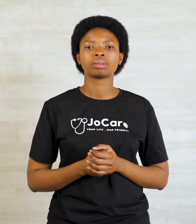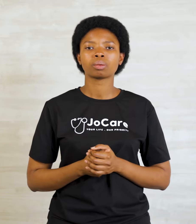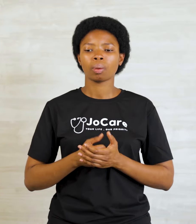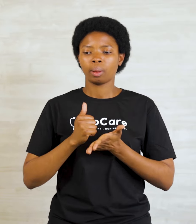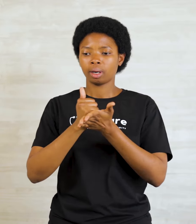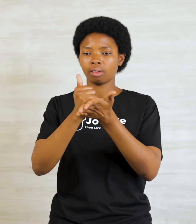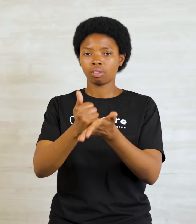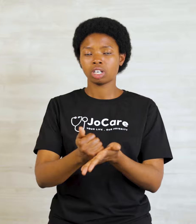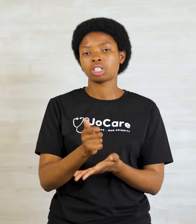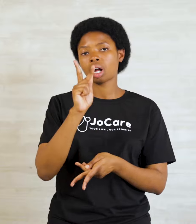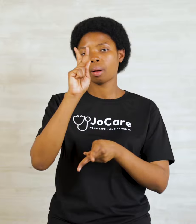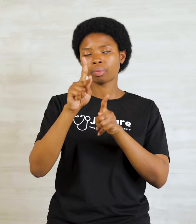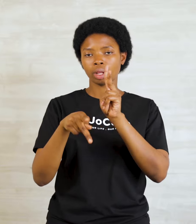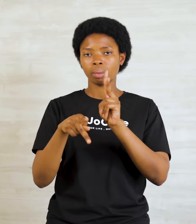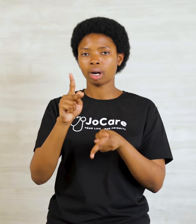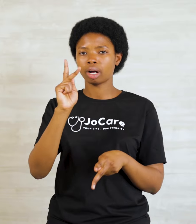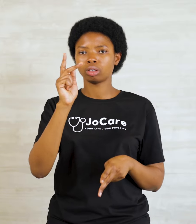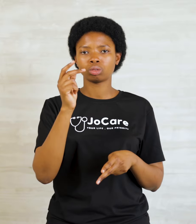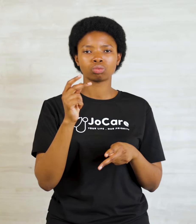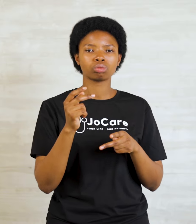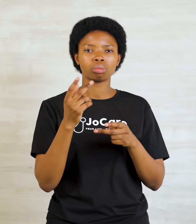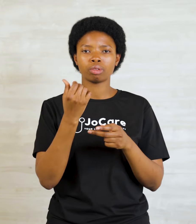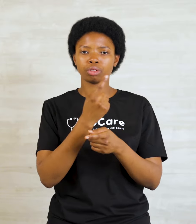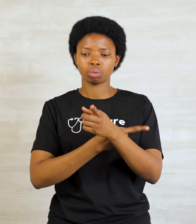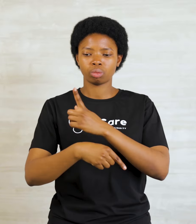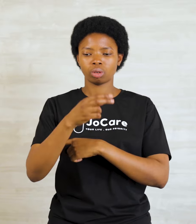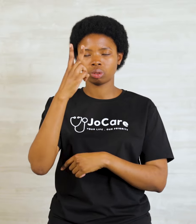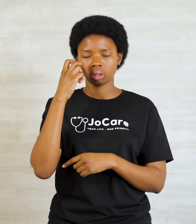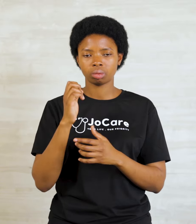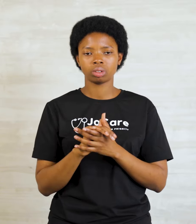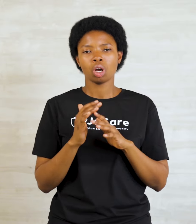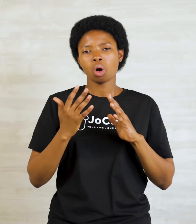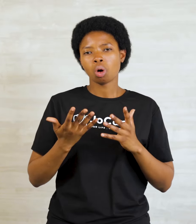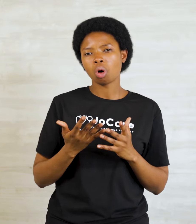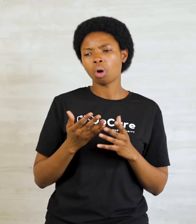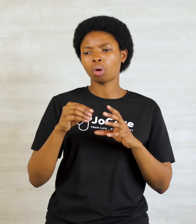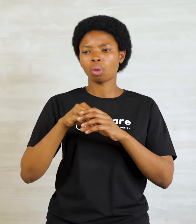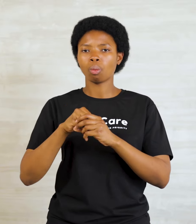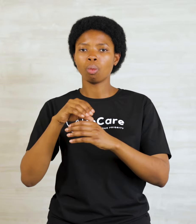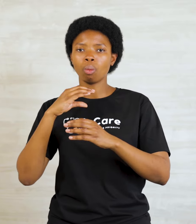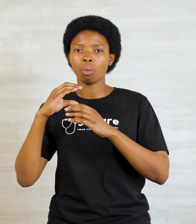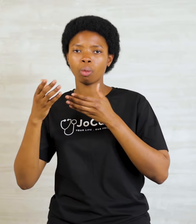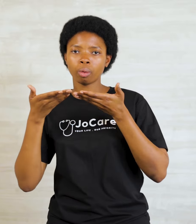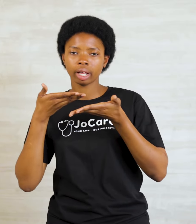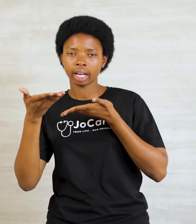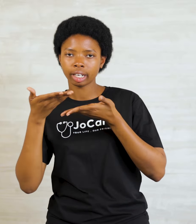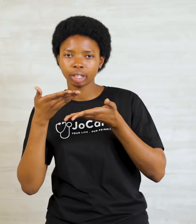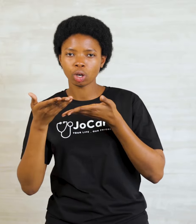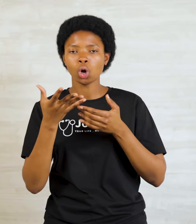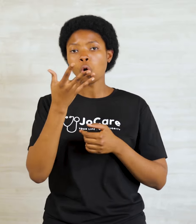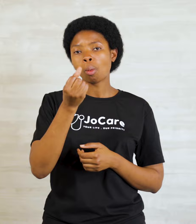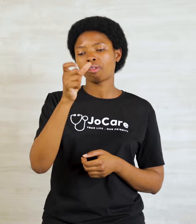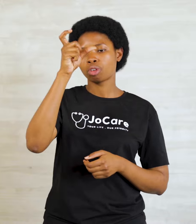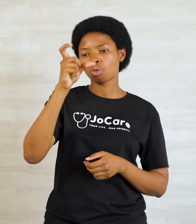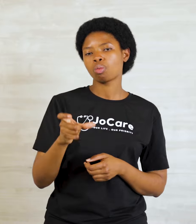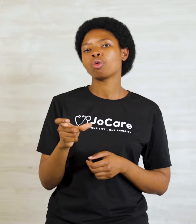batabona, yego, cyangwa nk'ibiganiro bakora usanga ku ruhande hariho umuntu uri gukoresha iki amarenga. Ubwo ni uburyo bwiza cyane.